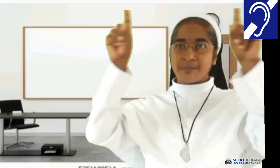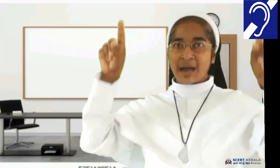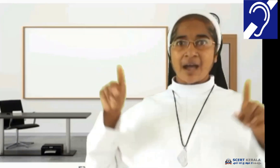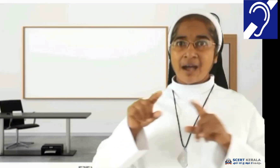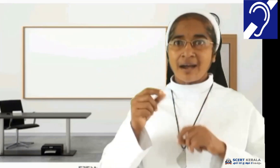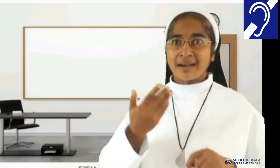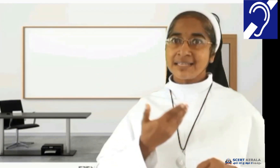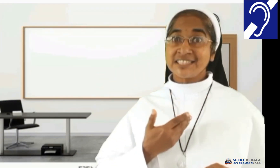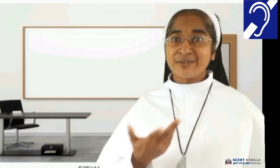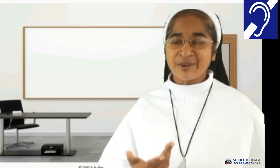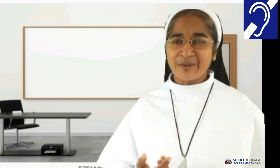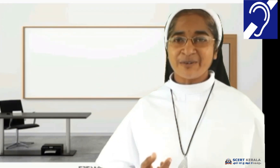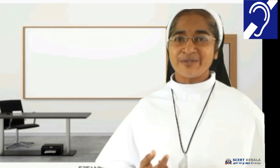സിനിമ ഇഷ്ടമുണ്ടോ?